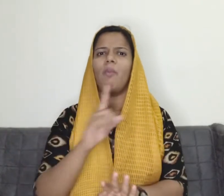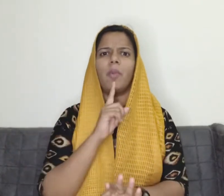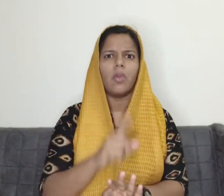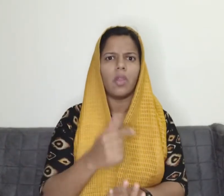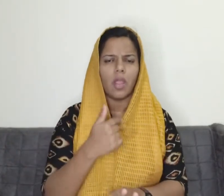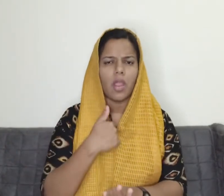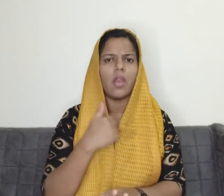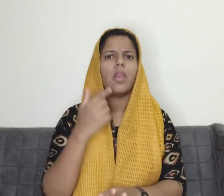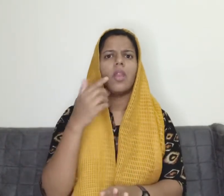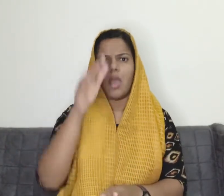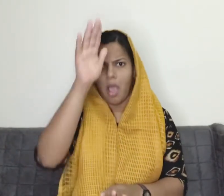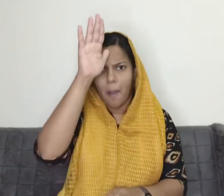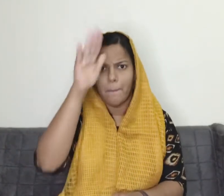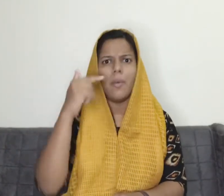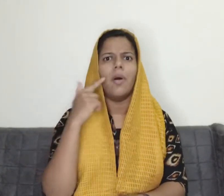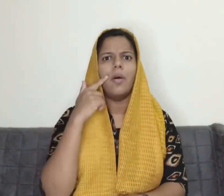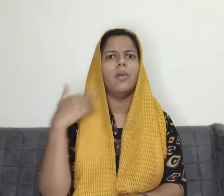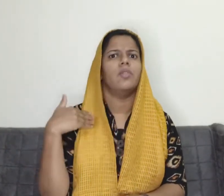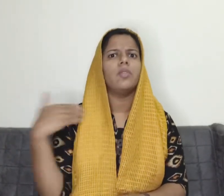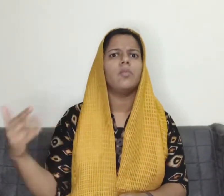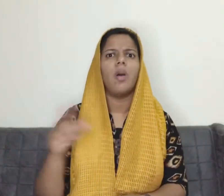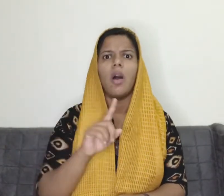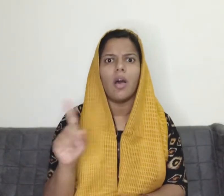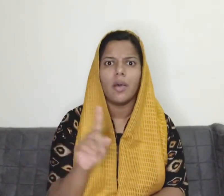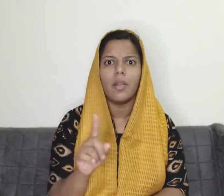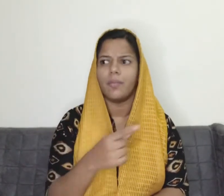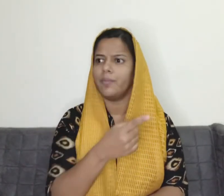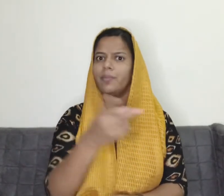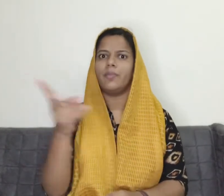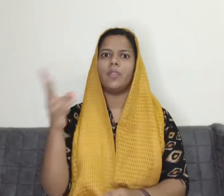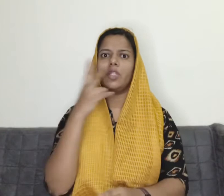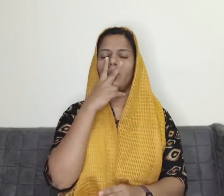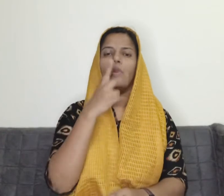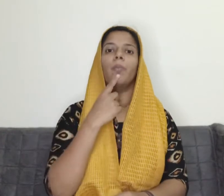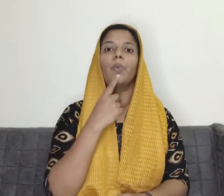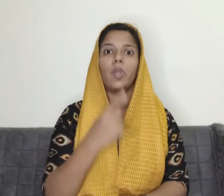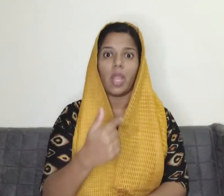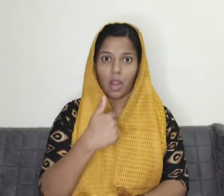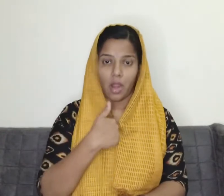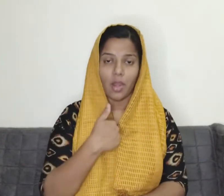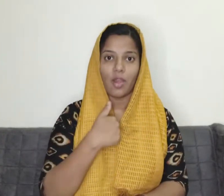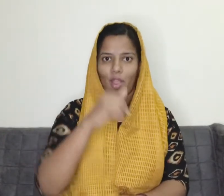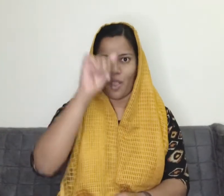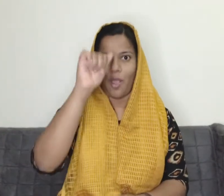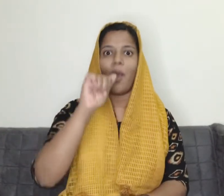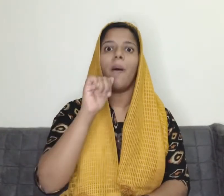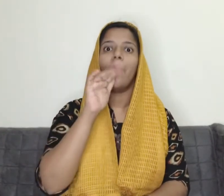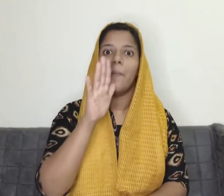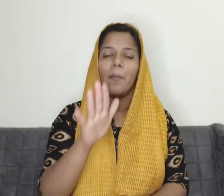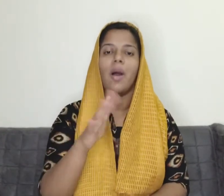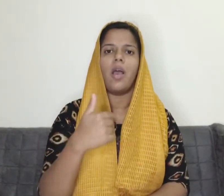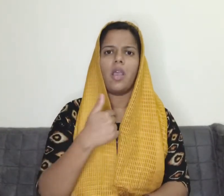അവരോട്, എൻ്റെ അമ്മയും സഹോദരന്മാരും ആരെന്ന് പറഞ്ഞിട്ട് ചുറ്റിലും ഇരിക്കുന്നവരെ നോക്കിക്കൊണ്ട്, എൻ്റെ അമ്മയും എൻ്റെ സഹോദരന്മാരും